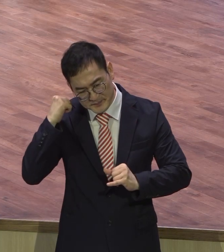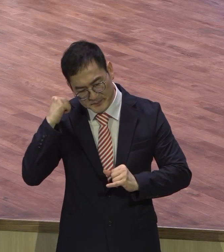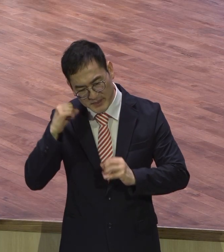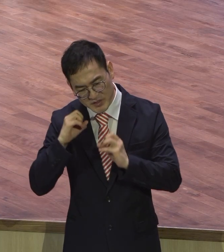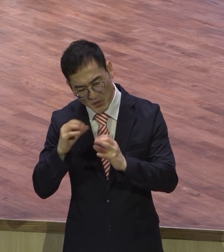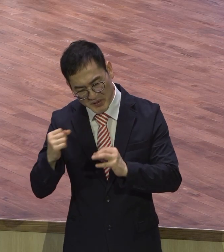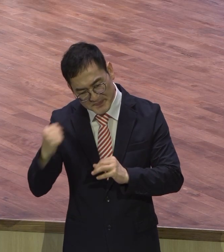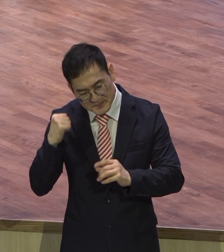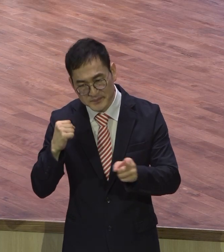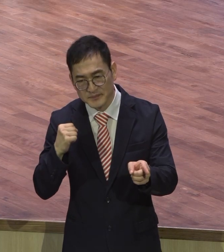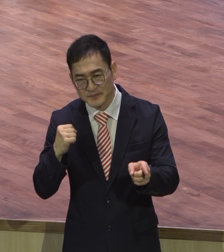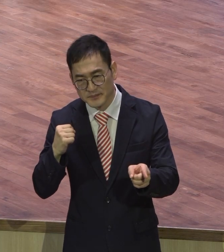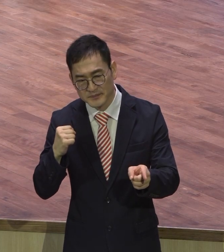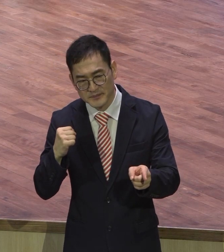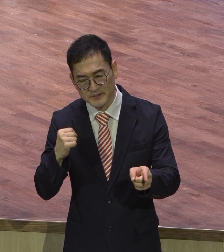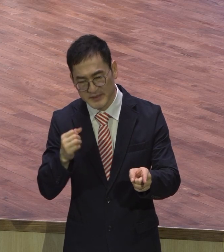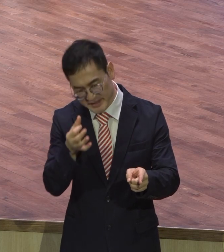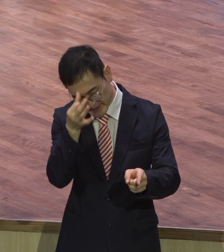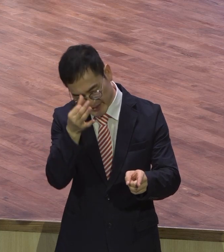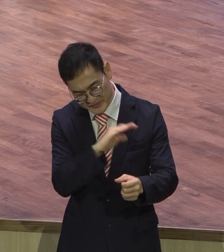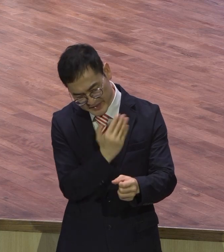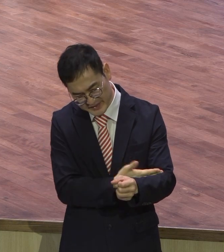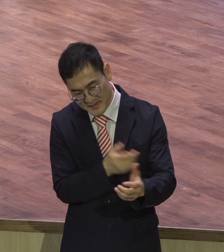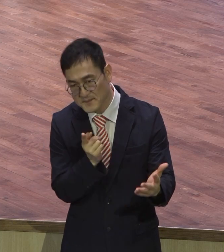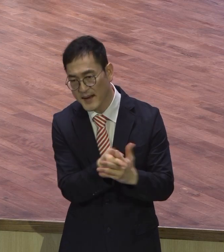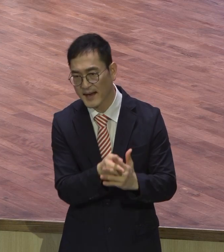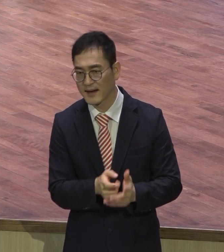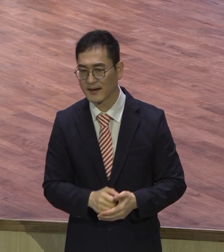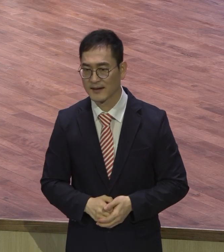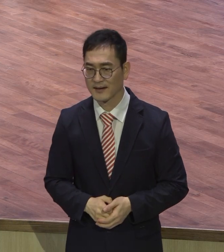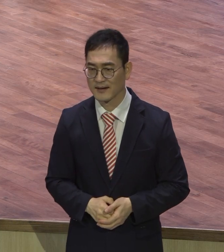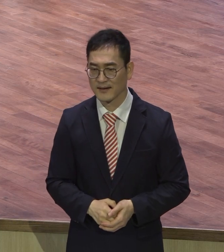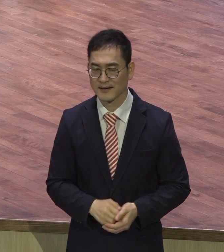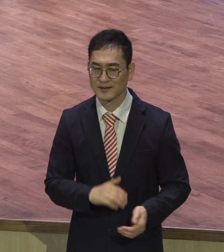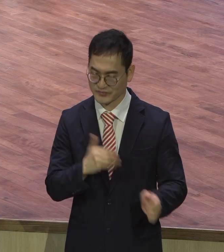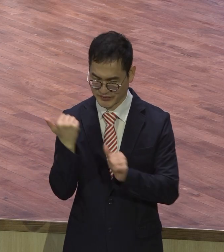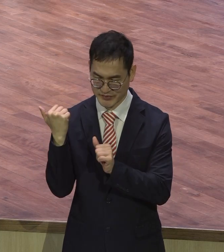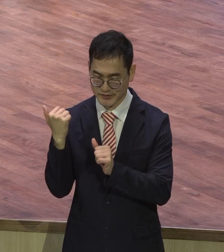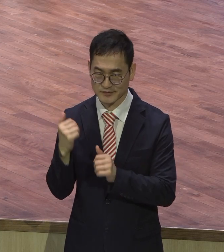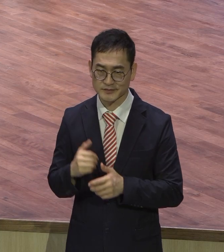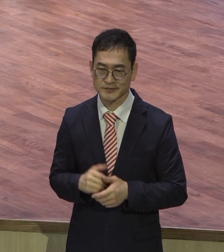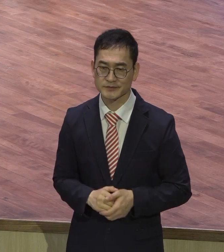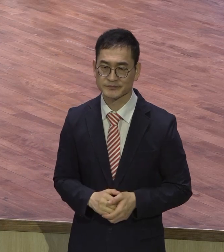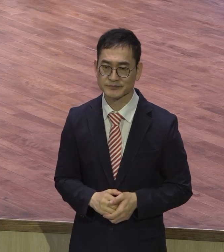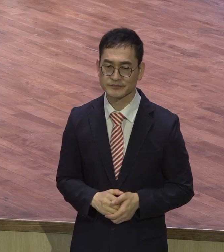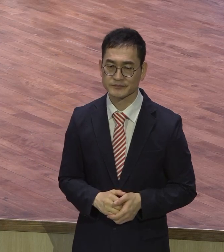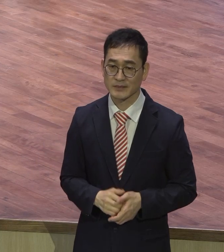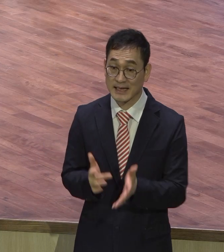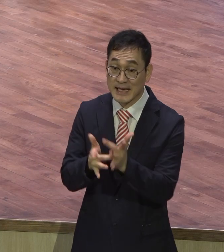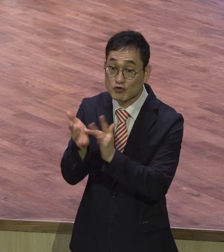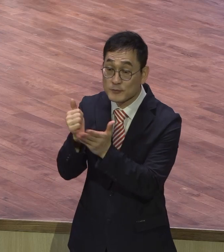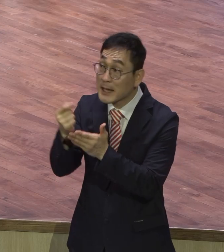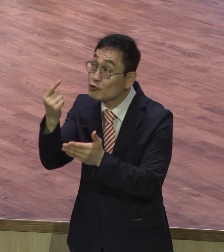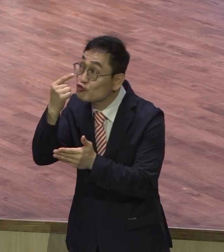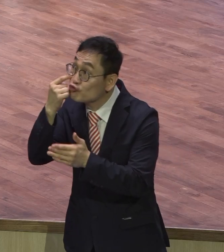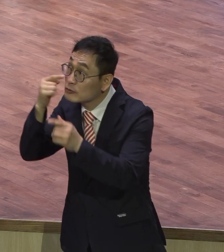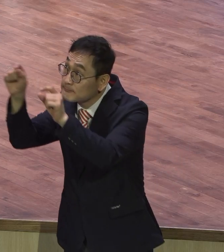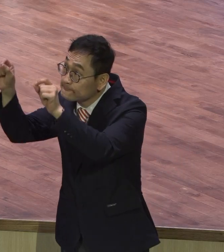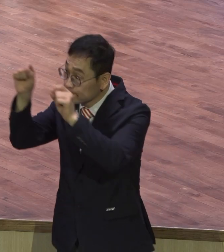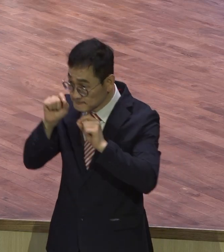그랬습니다 그렇습니다 우리가 이런 예수님의 시각을 가져야 돼요